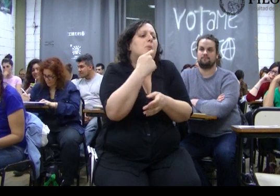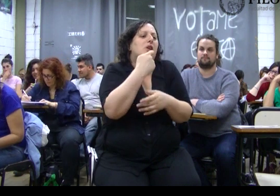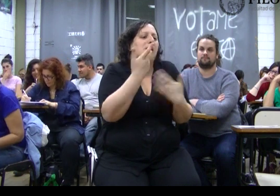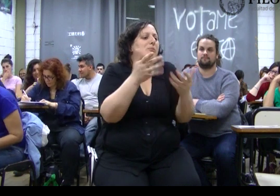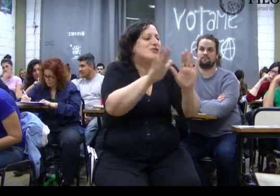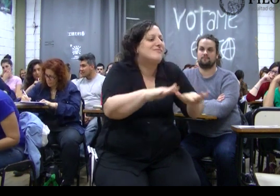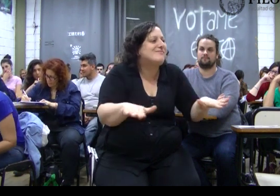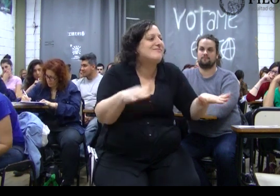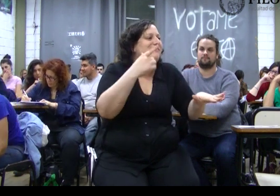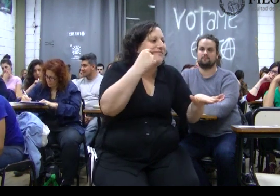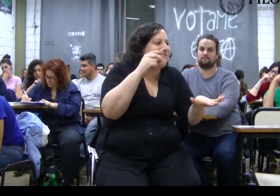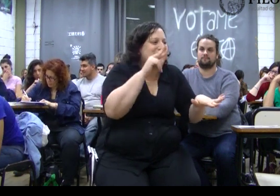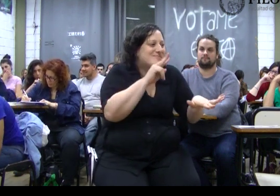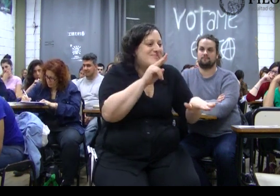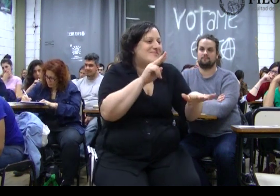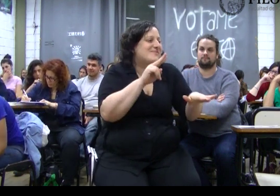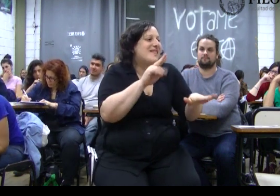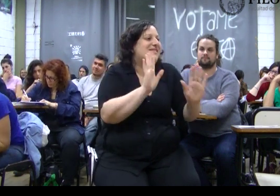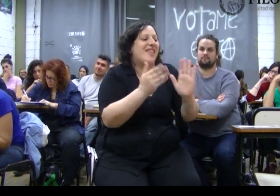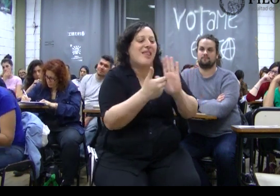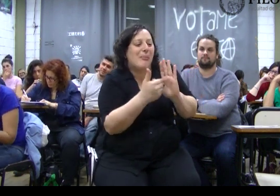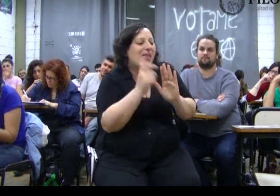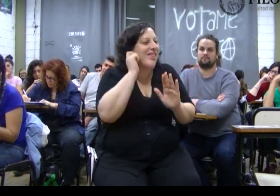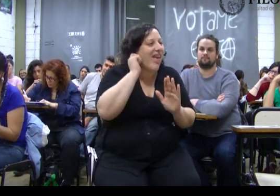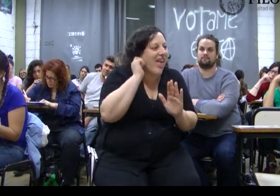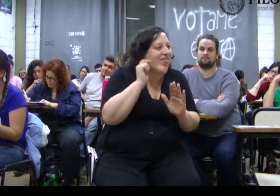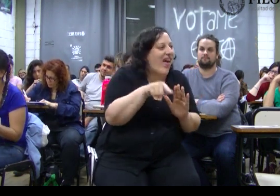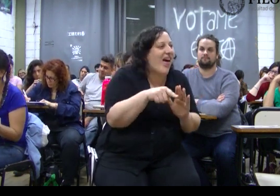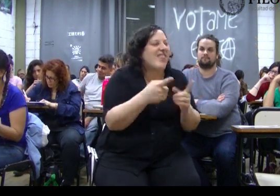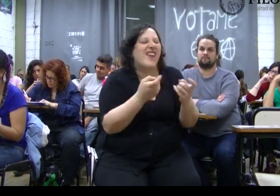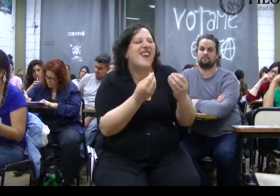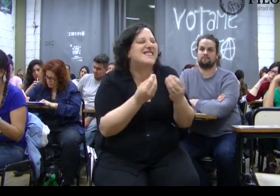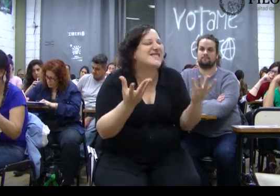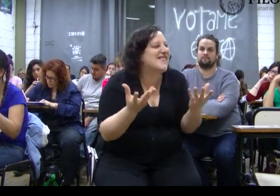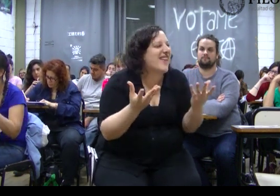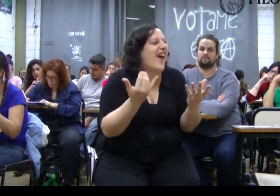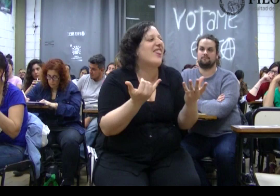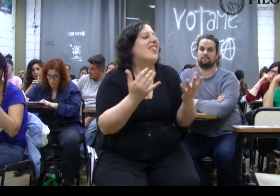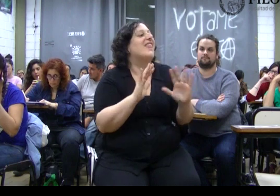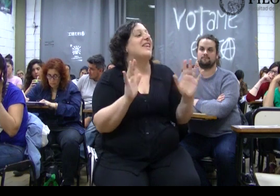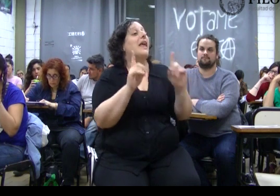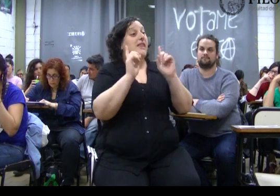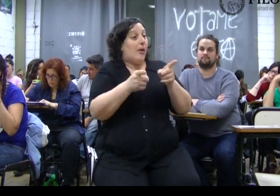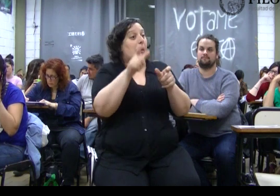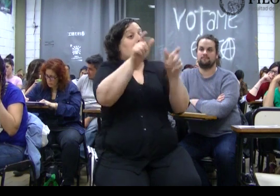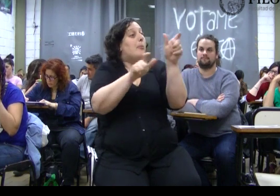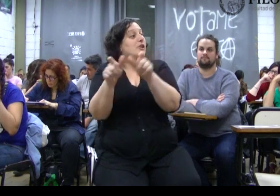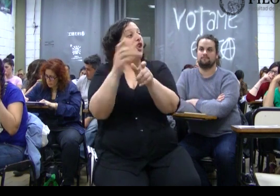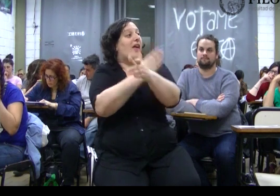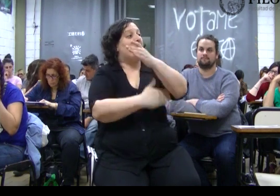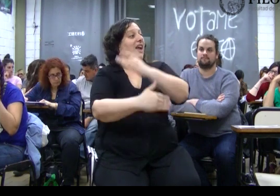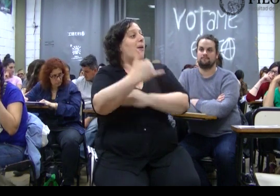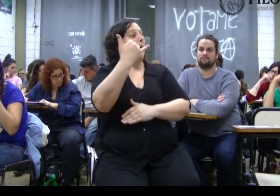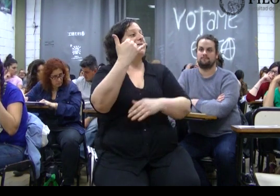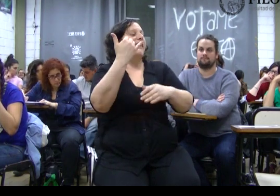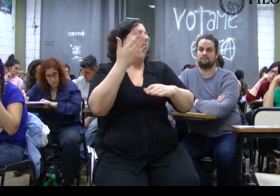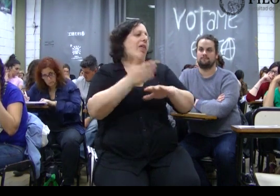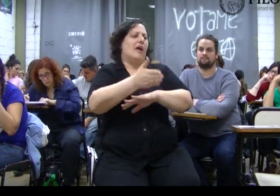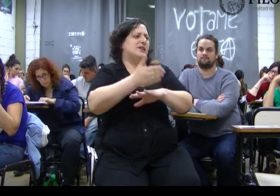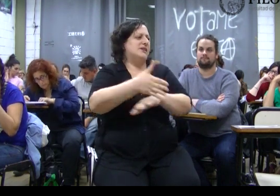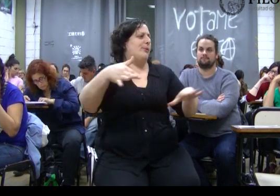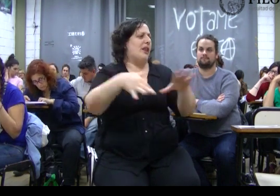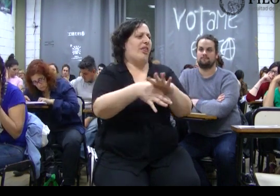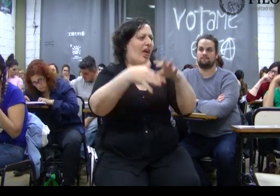pueden recibir según su edad cronológica, y que también para las personas con discapacidad tengan la accesibilidad que nosotros